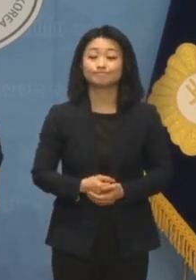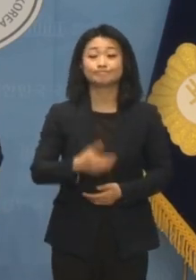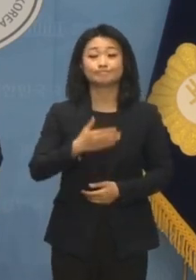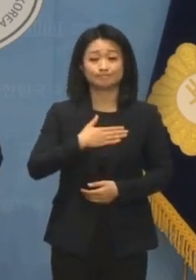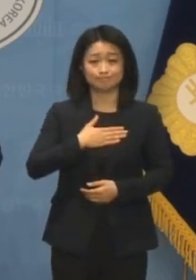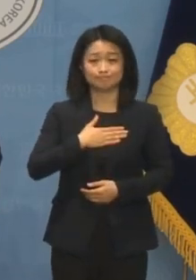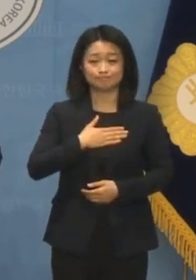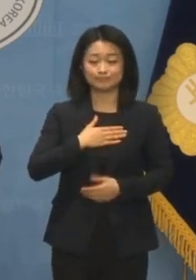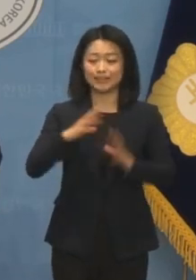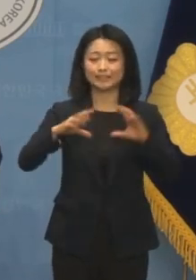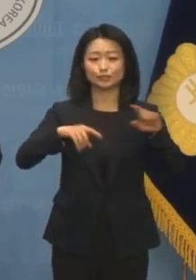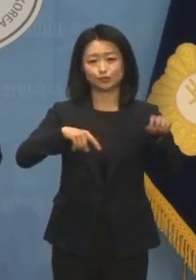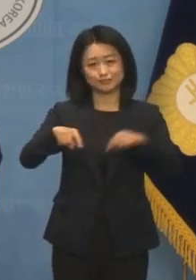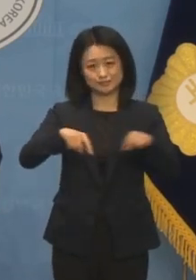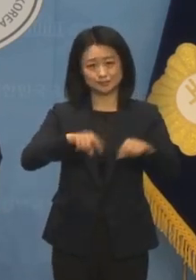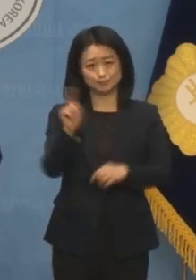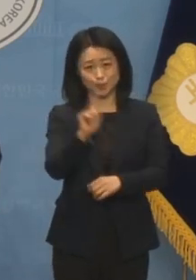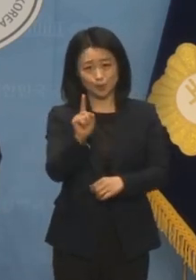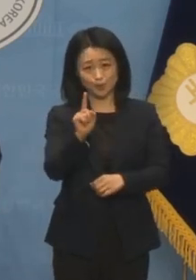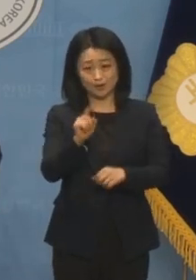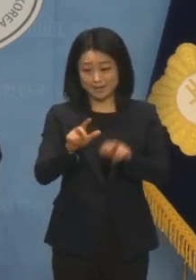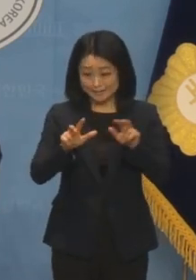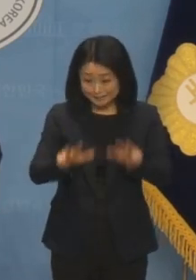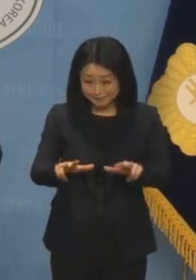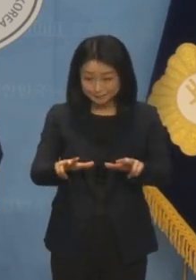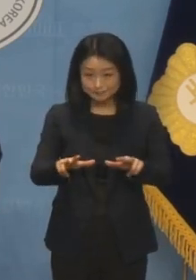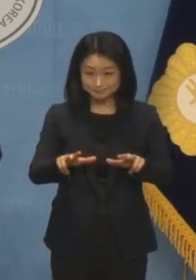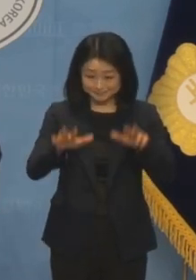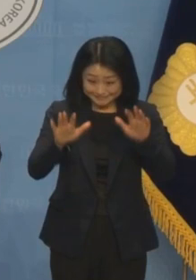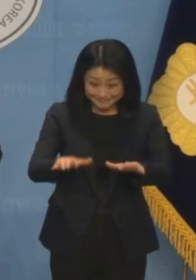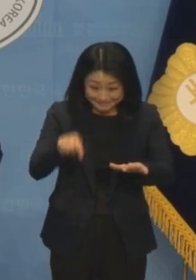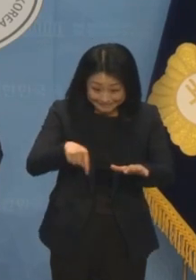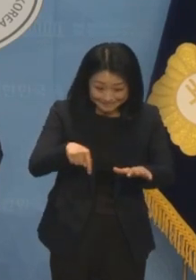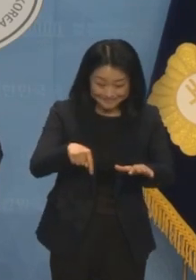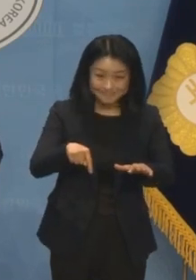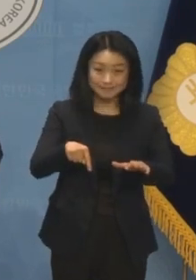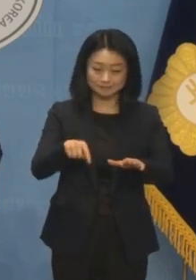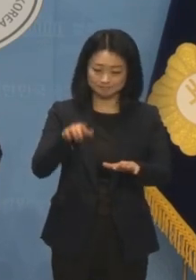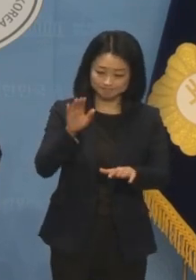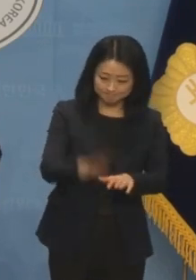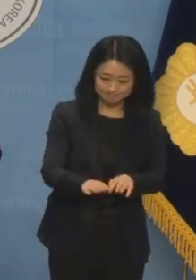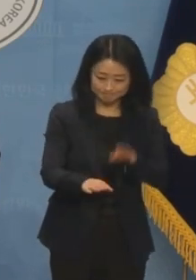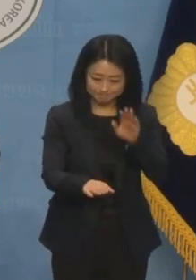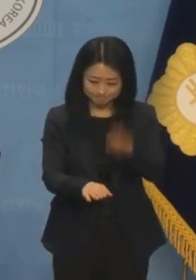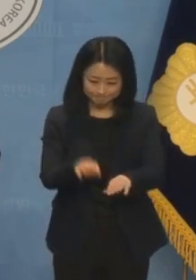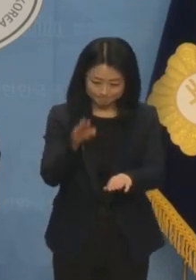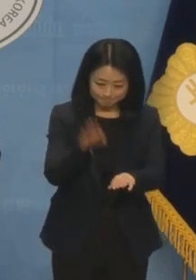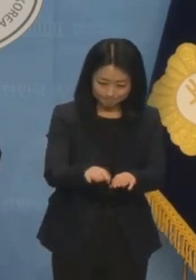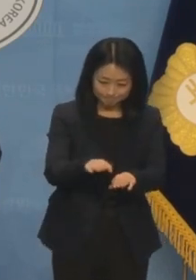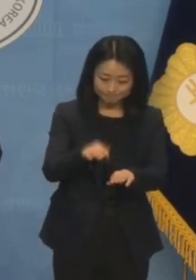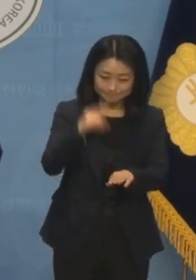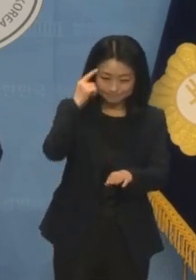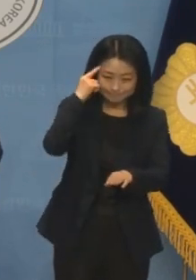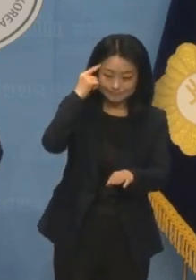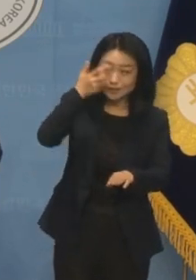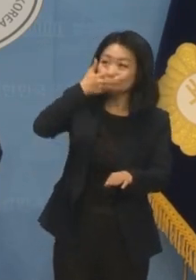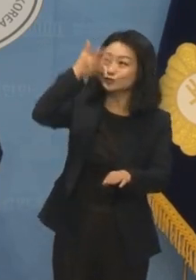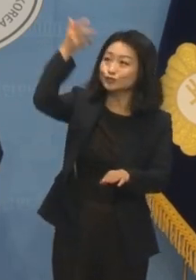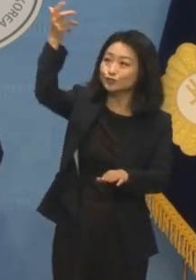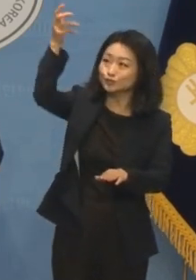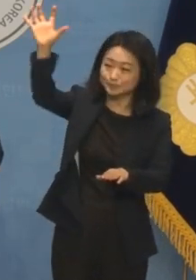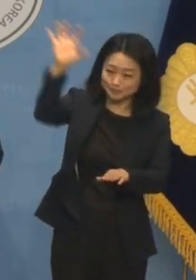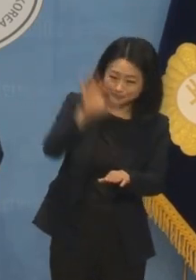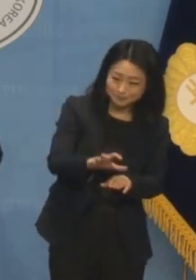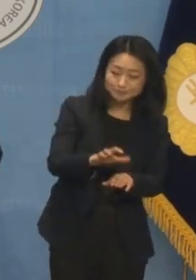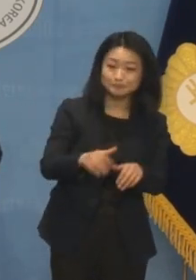저는 정치가 현실에 발을 딛고 이상을 쫓는 일이라 생각합니다. 그러나